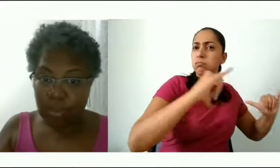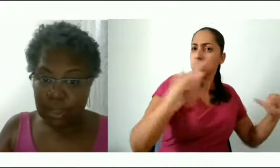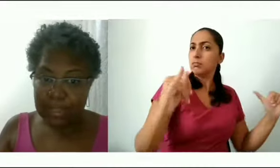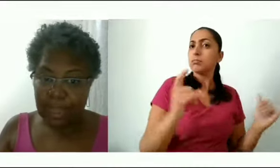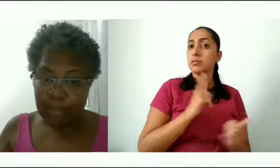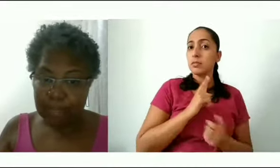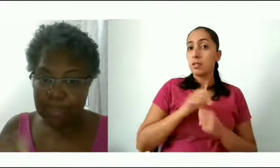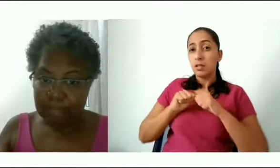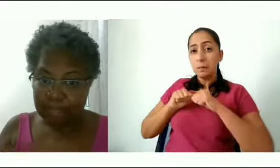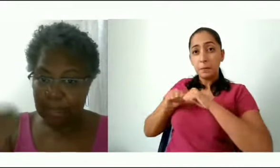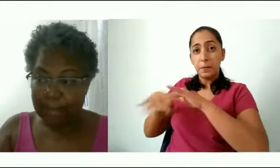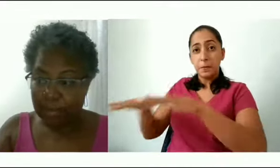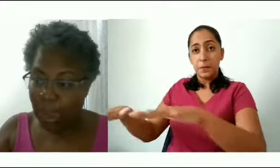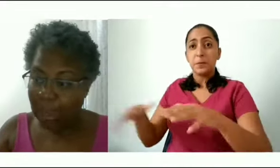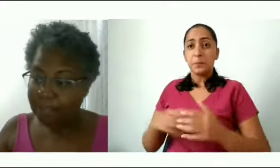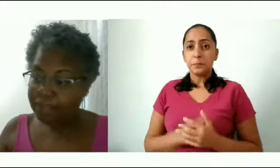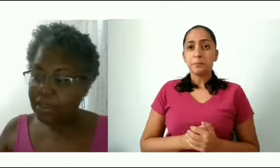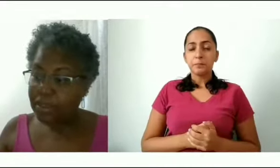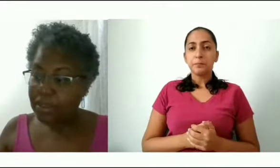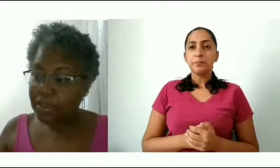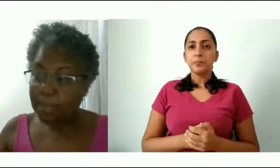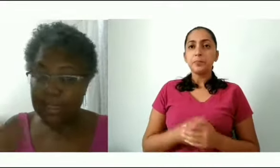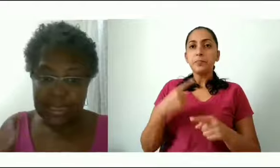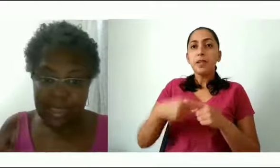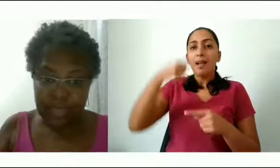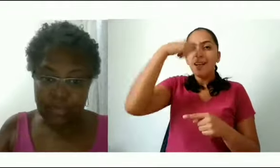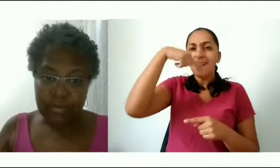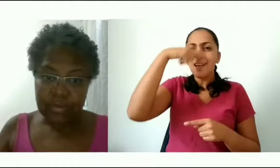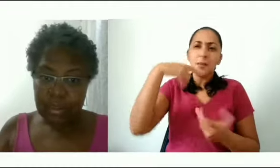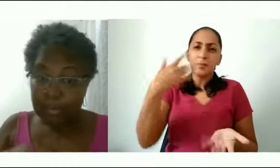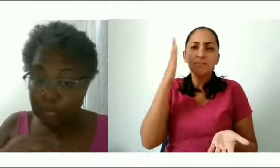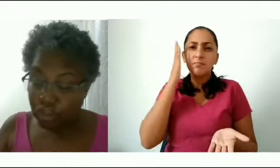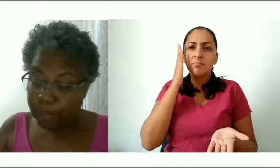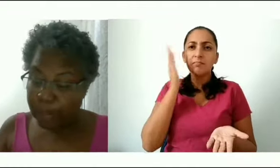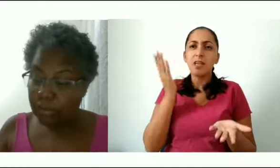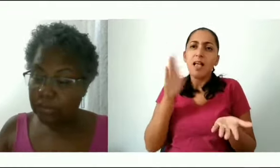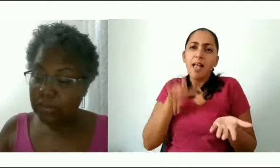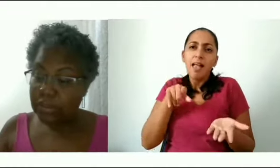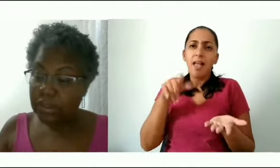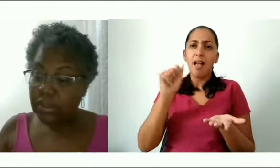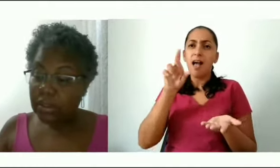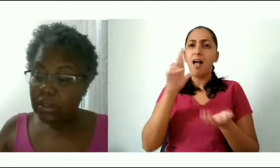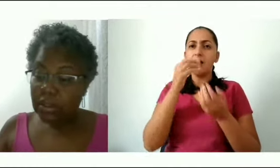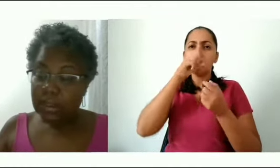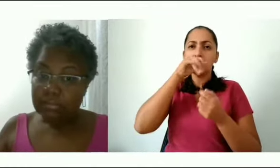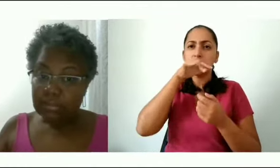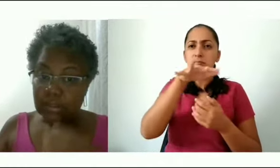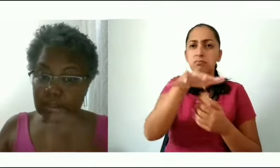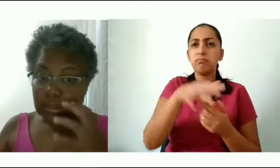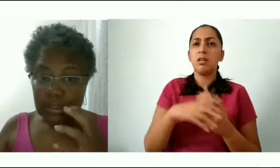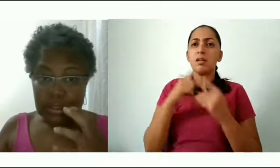que se contaminava pelo ar, né, pela saliva, pelo espirro, né?